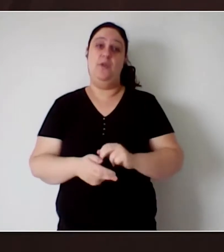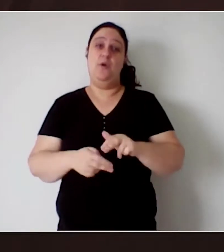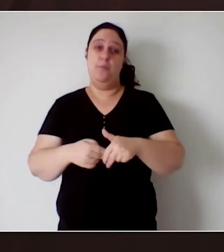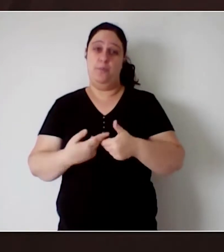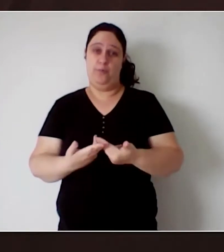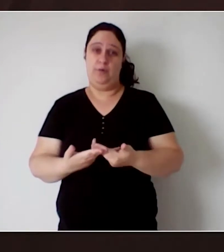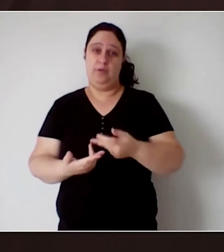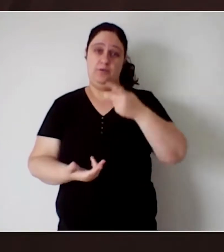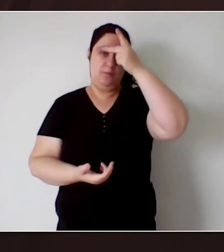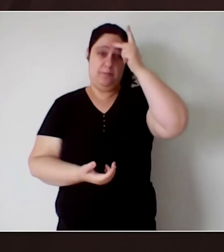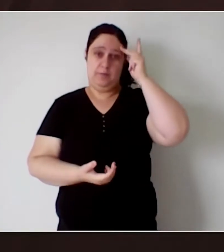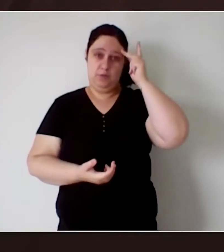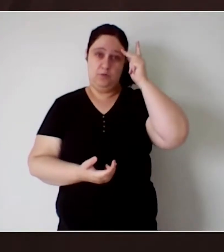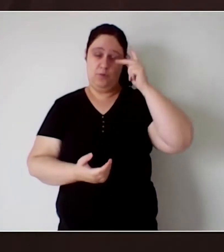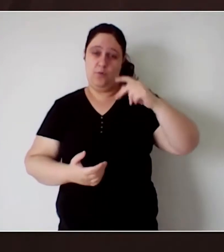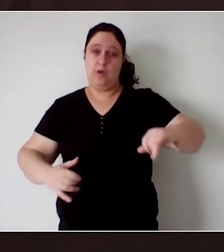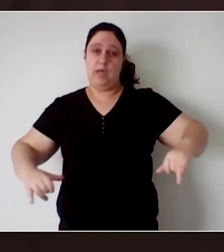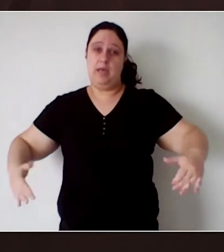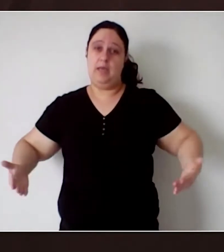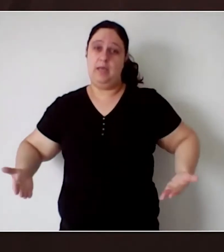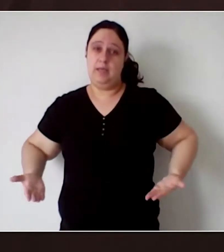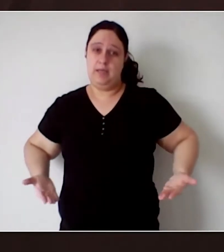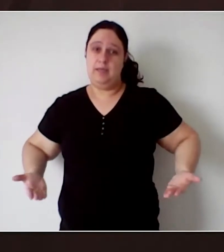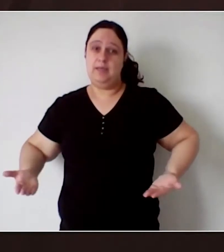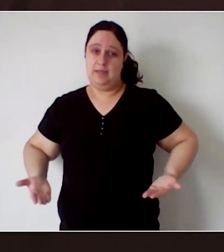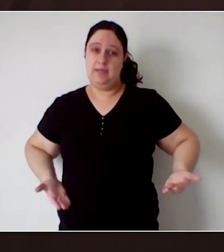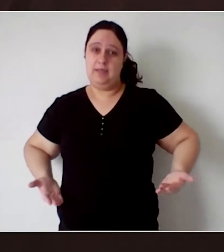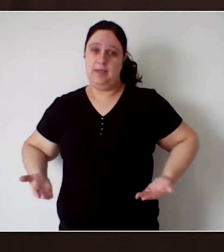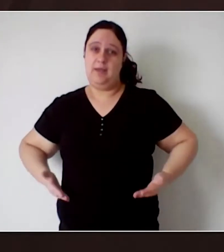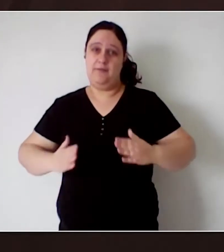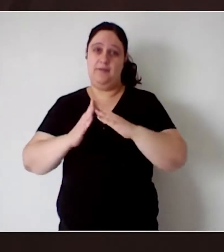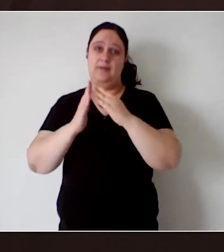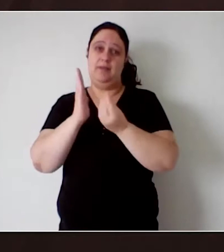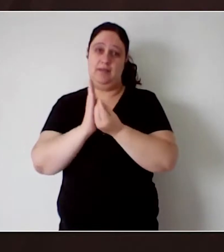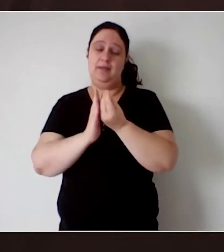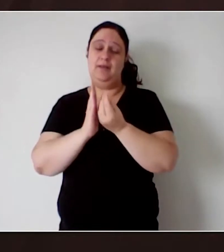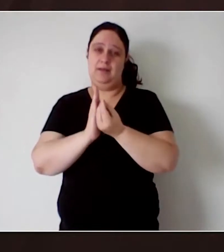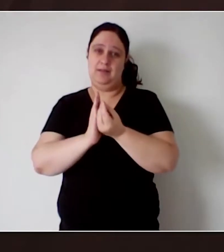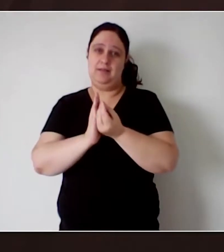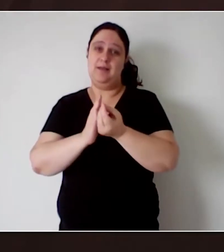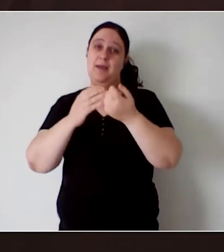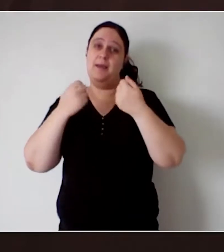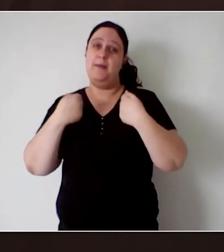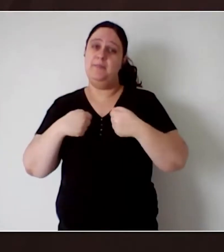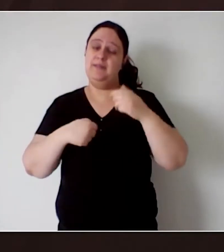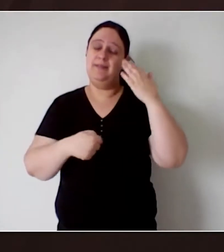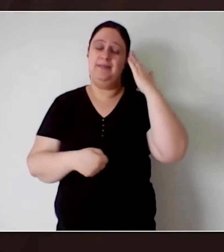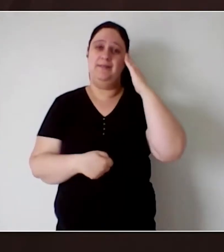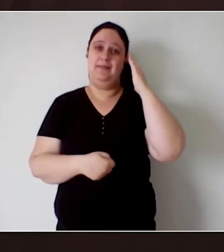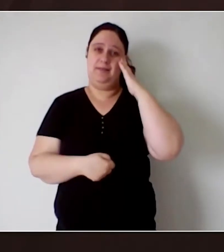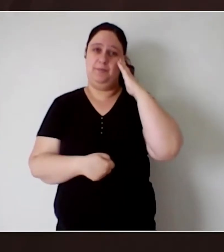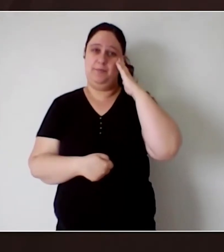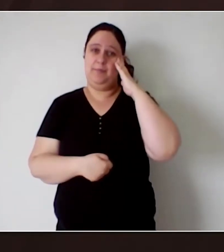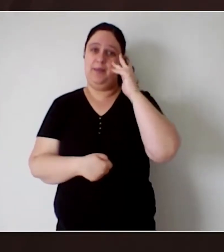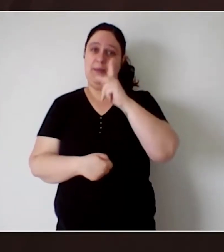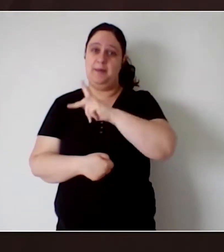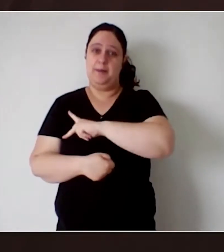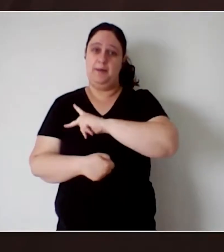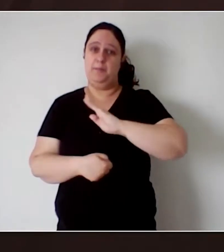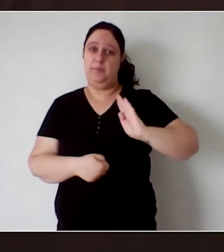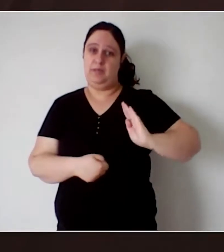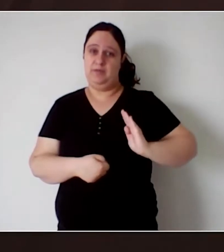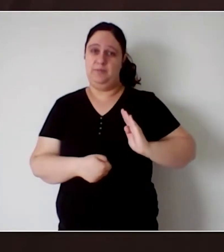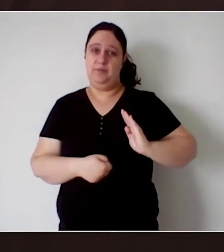os presbíteros, precisam ter isso em mente. Se você quer ser um que